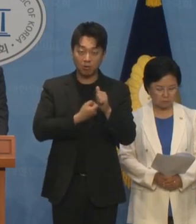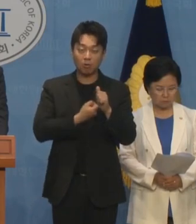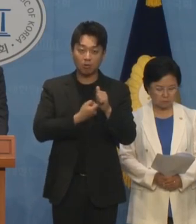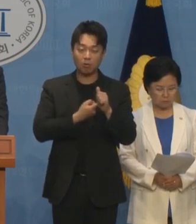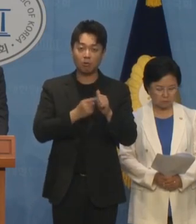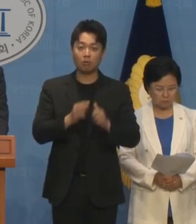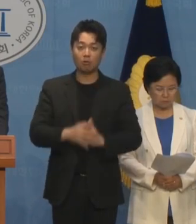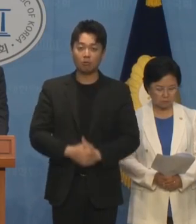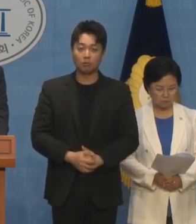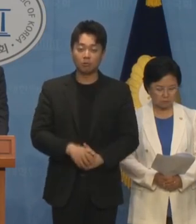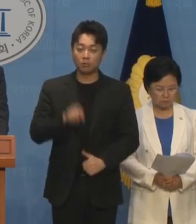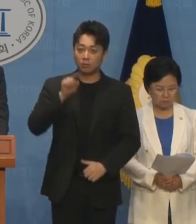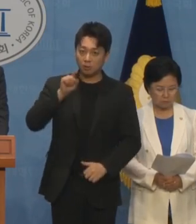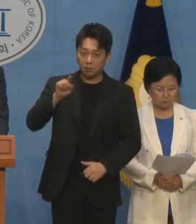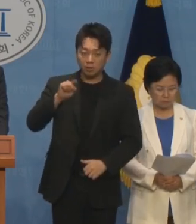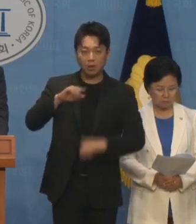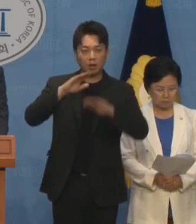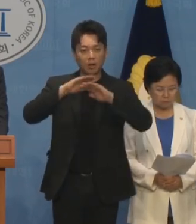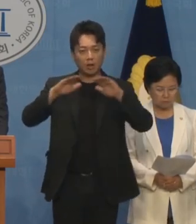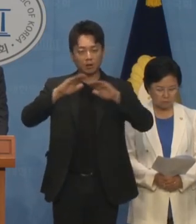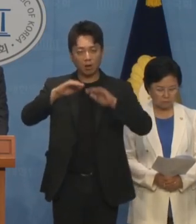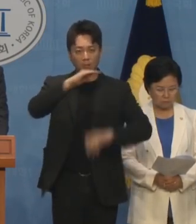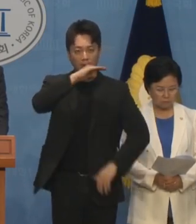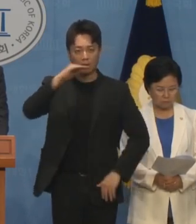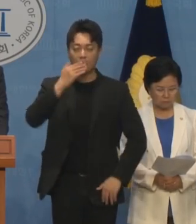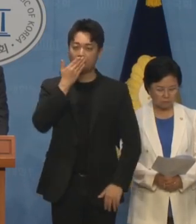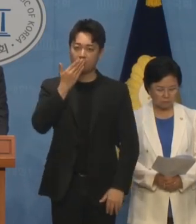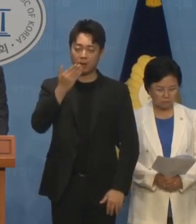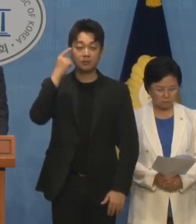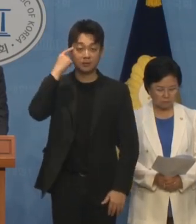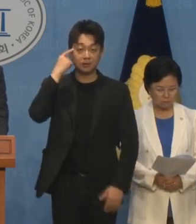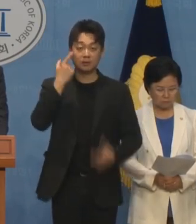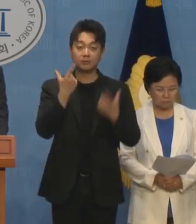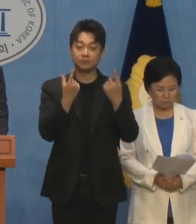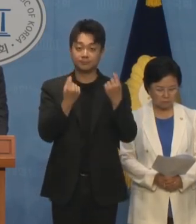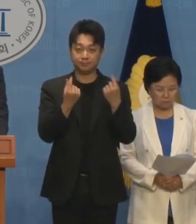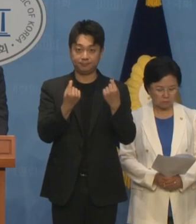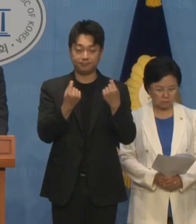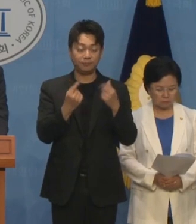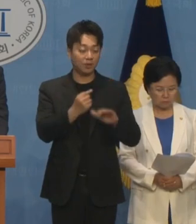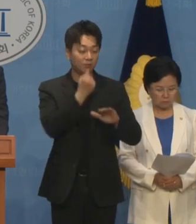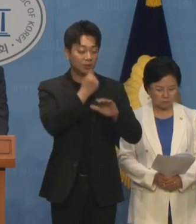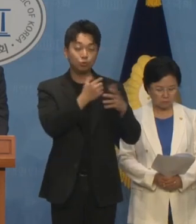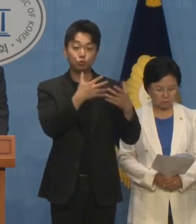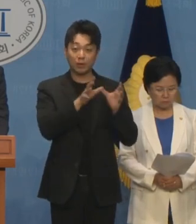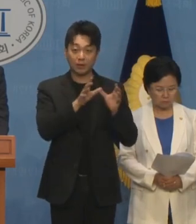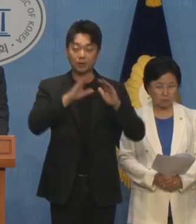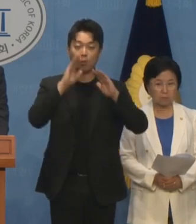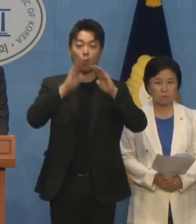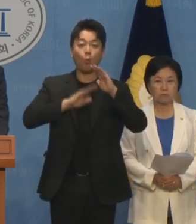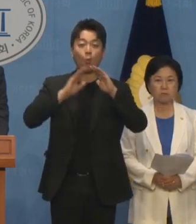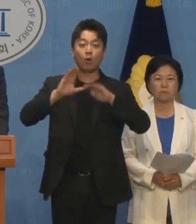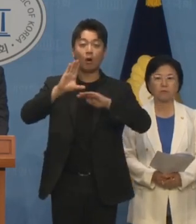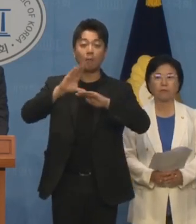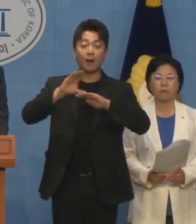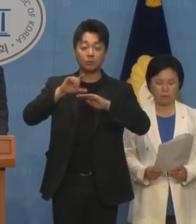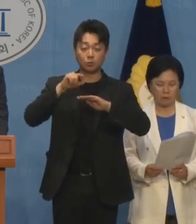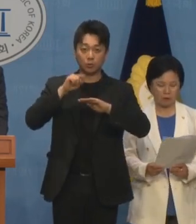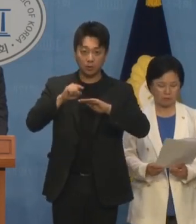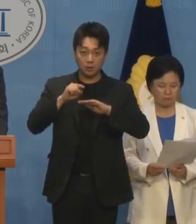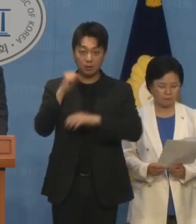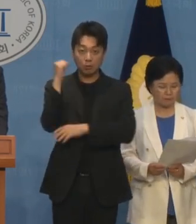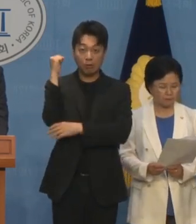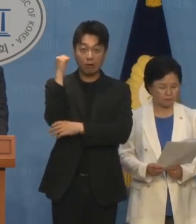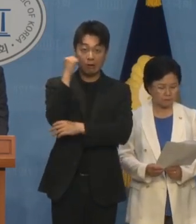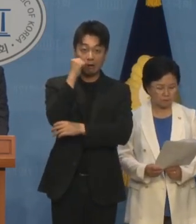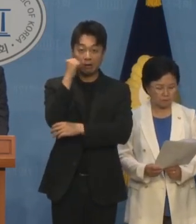당위성을 설명하는 증거이기도 합니다. 더불어민주당은 공영방송이 어떤 권력에도 흔들리지